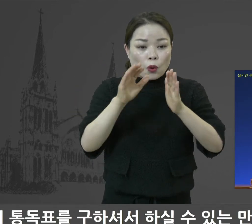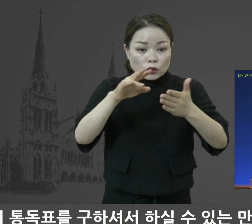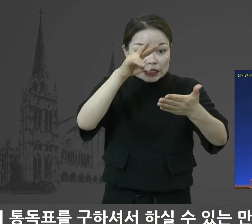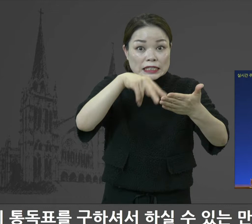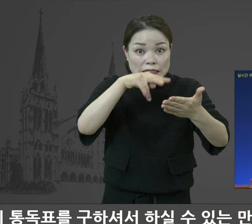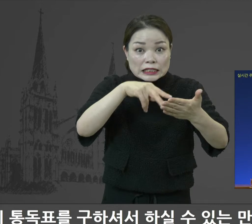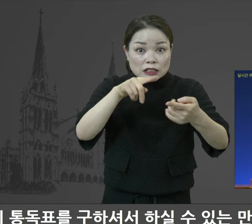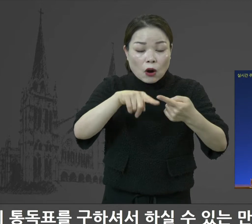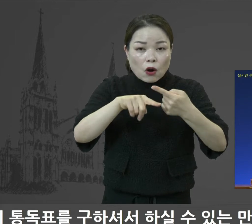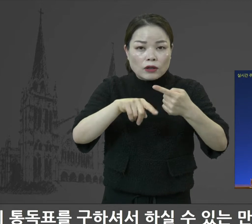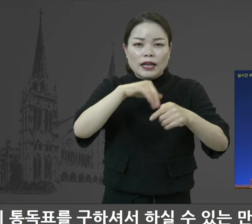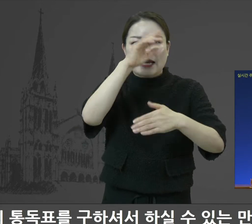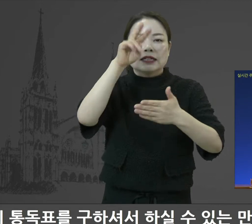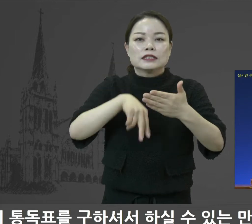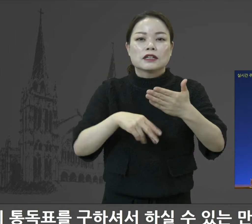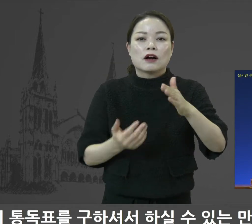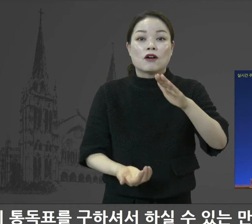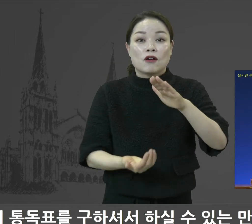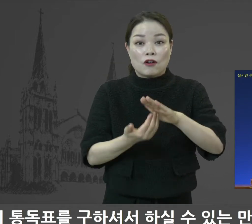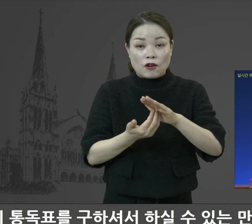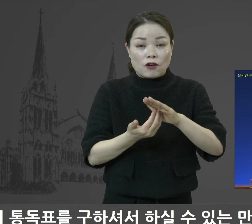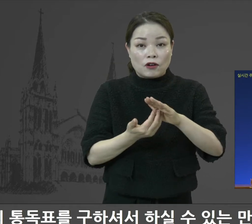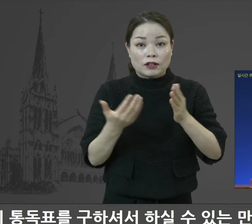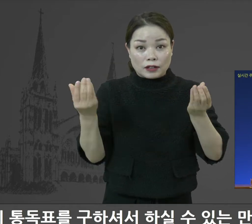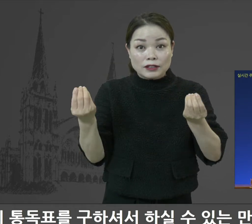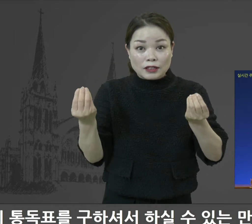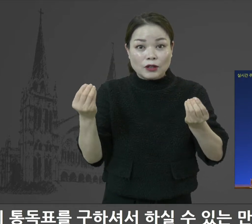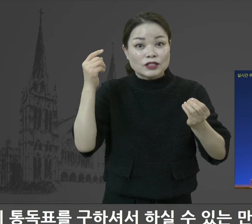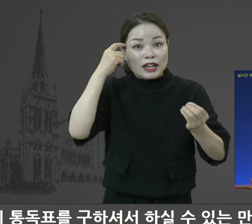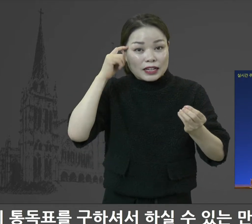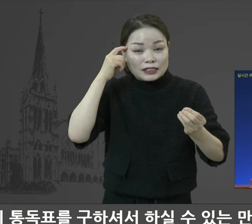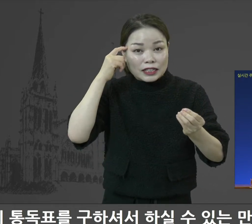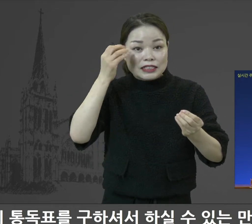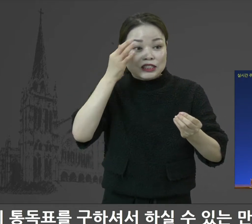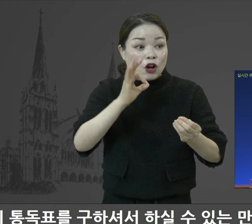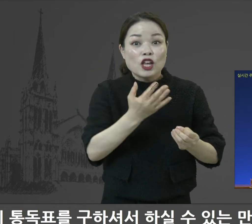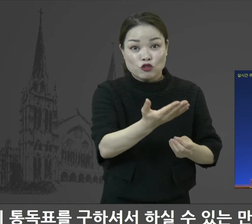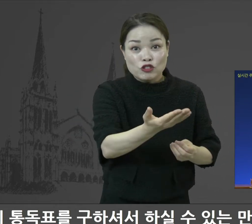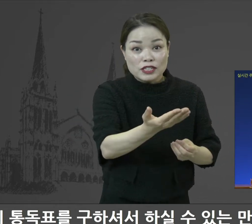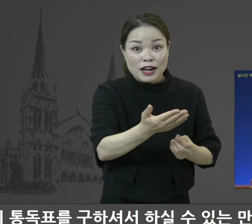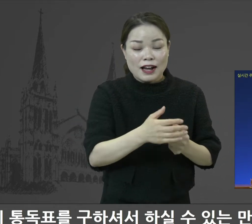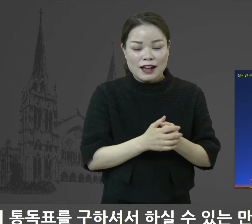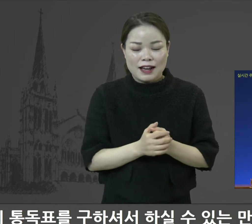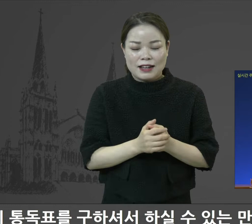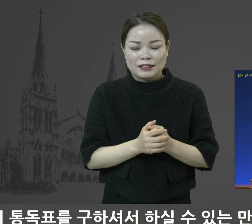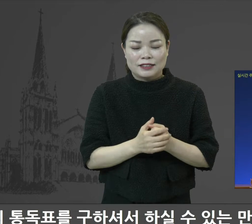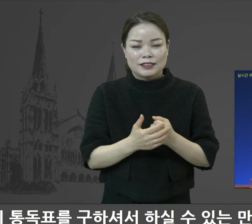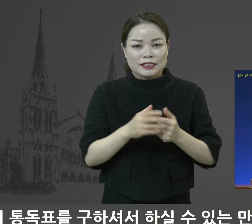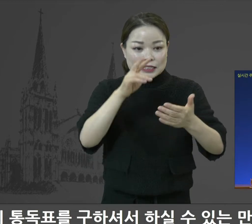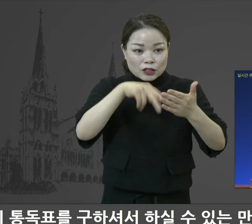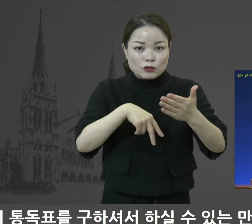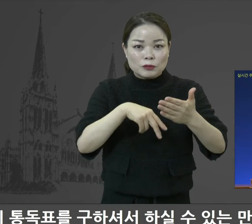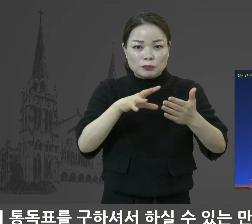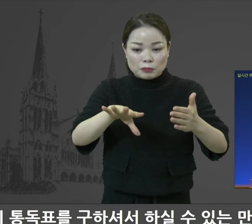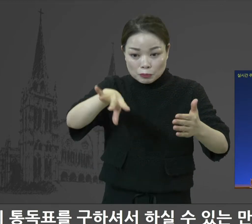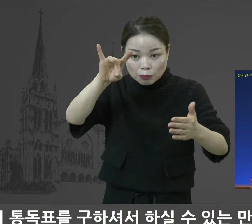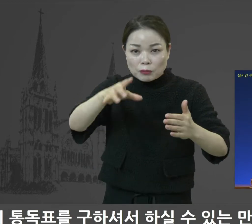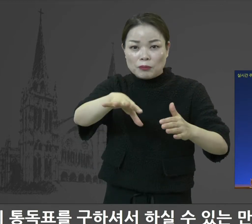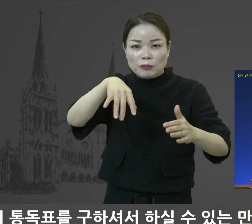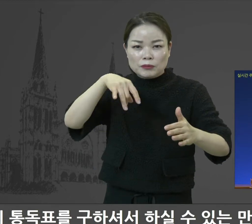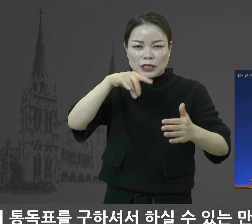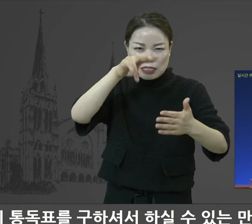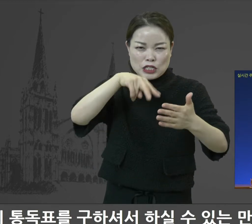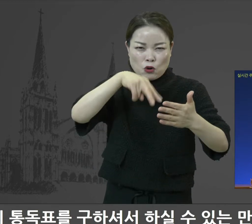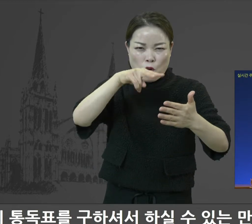읽은 걸로 해드릴 테니까 미리 읽는 셈 치고 이렇게 읽어 두시면 도움이 될 겁니다. 그래서 영 손 놓지 마시고